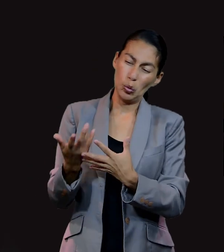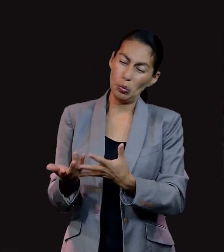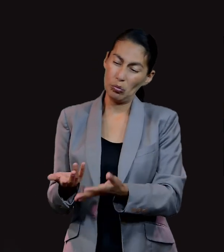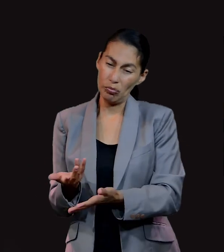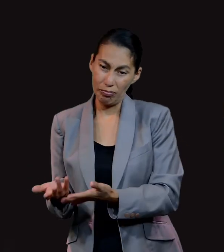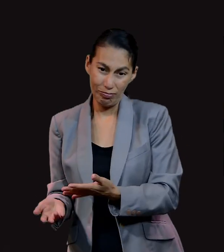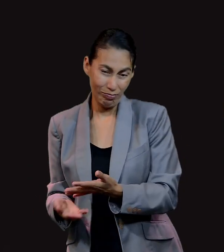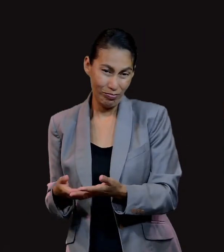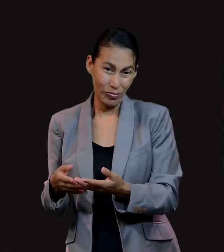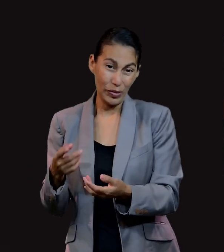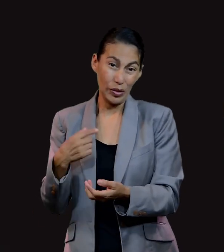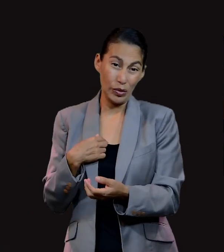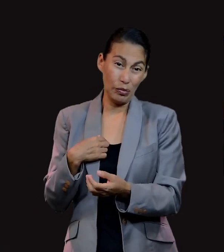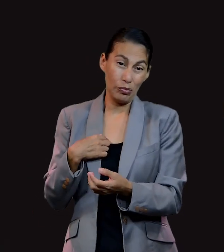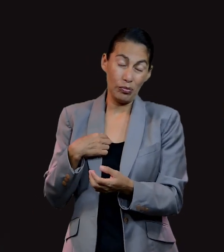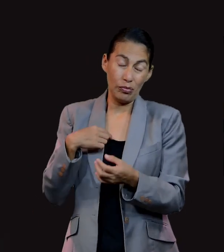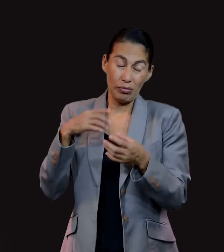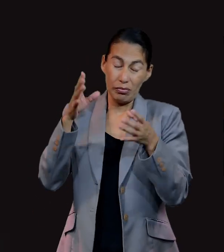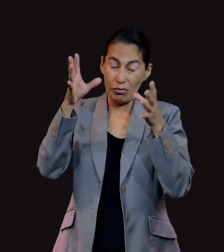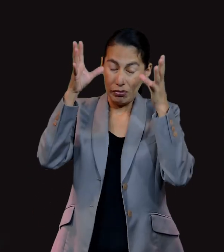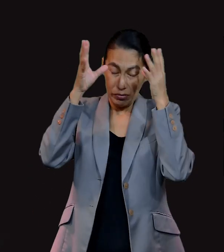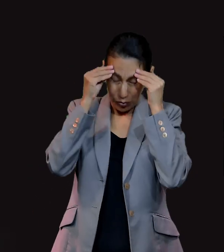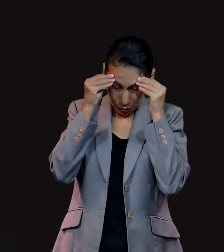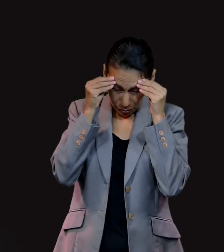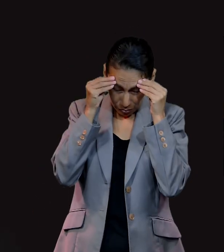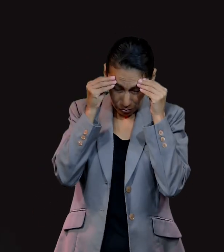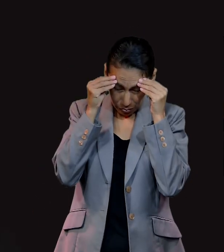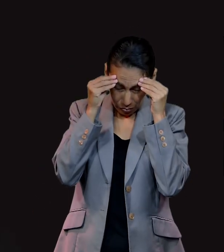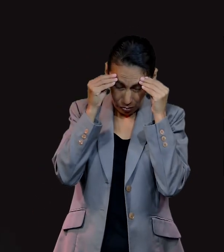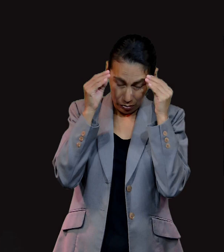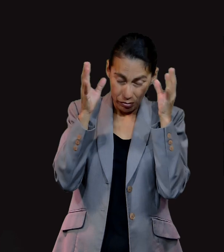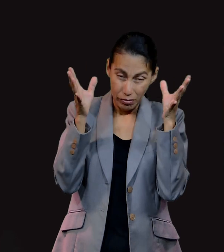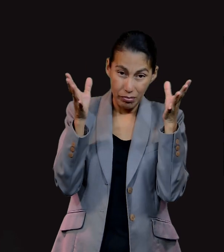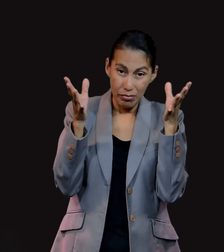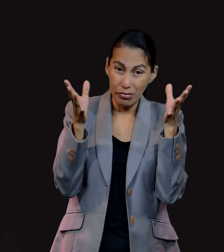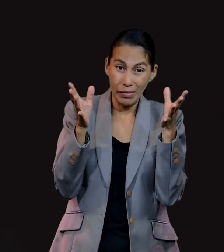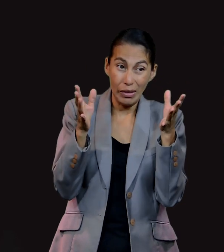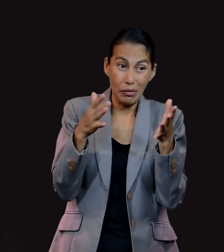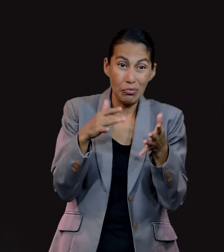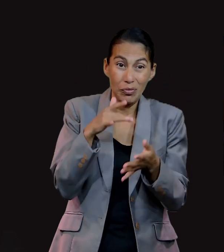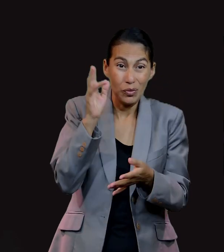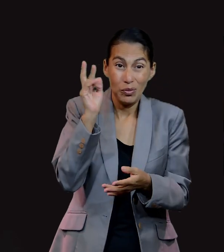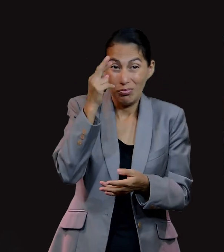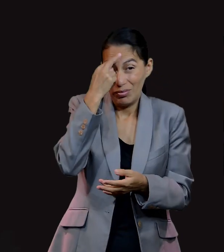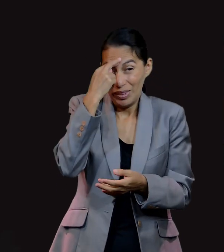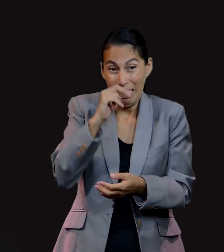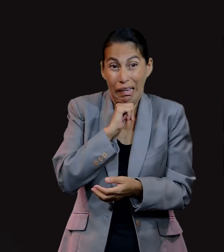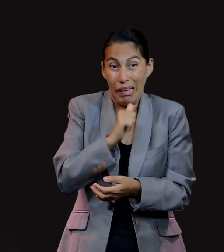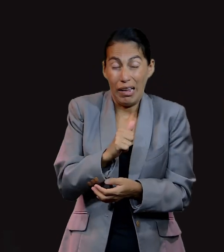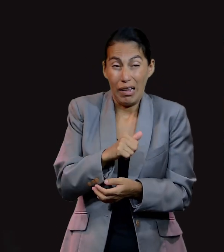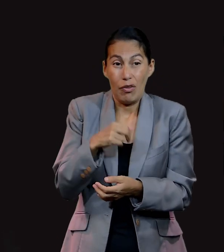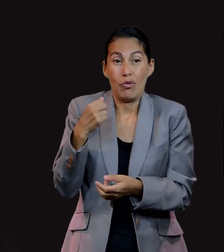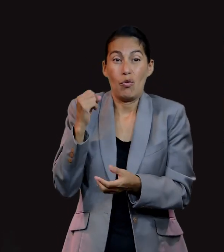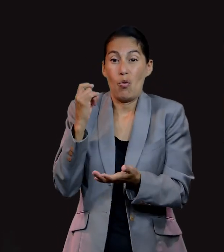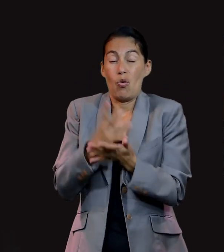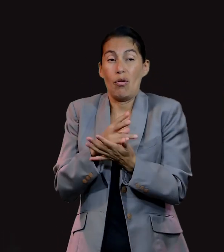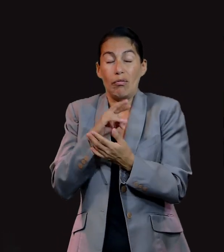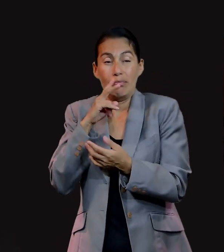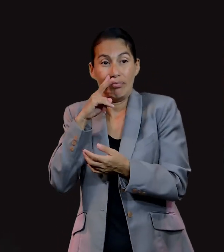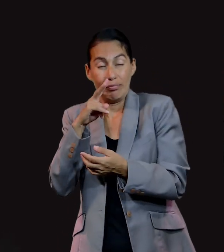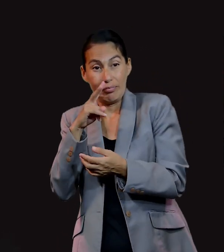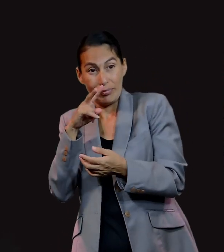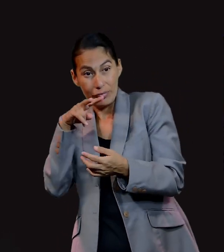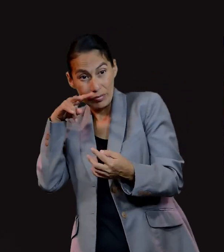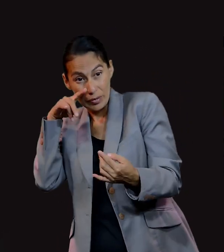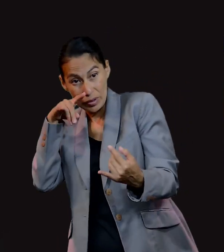y este inmediatamente se me apagó la luz es decir no tuve tiempo